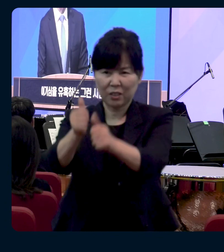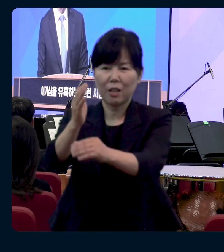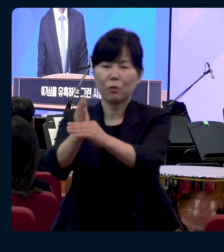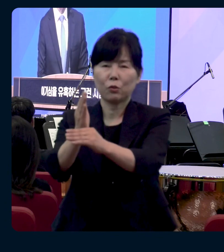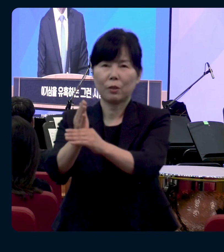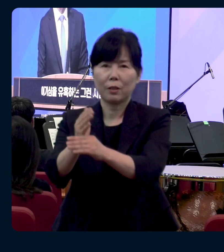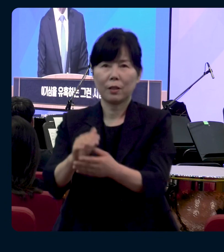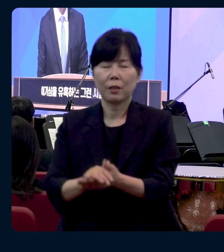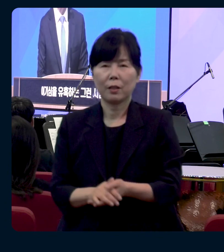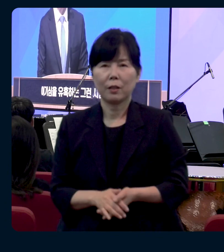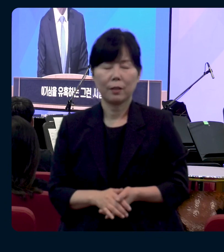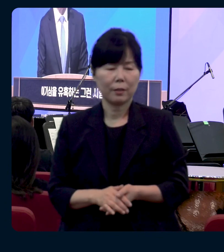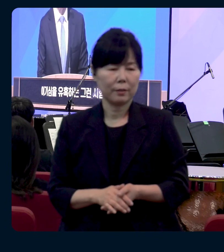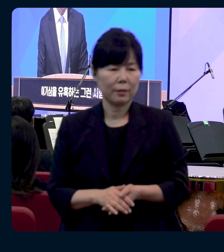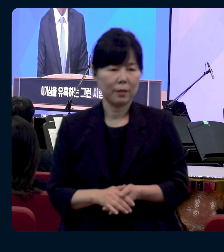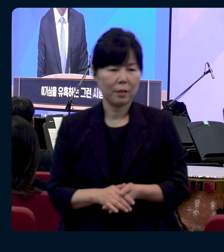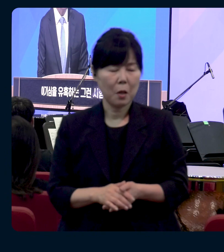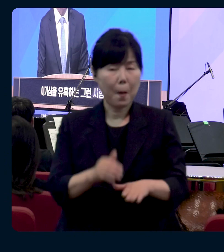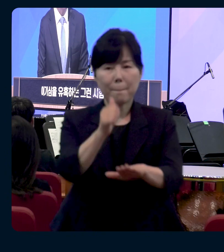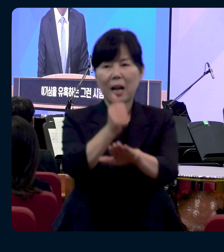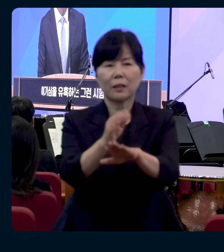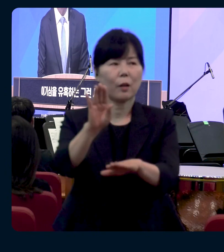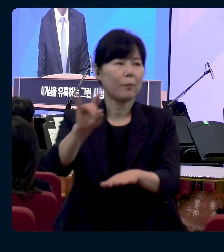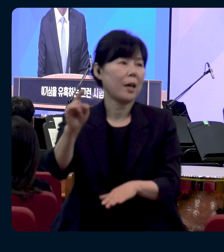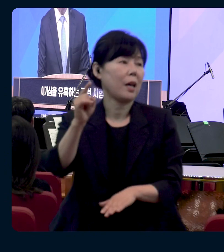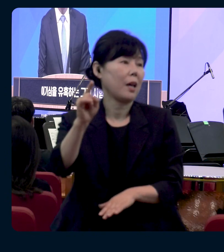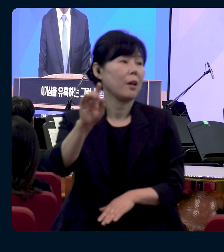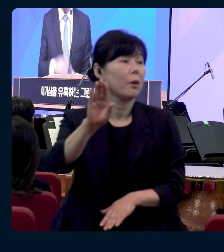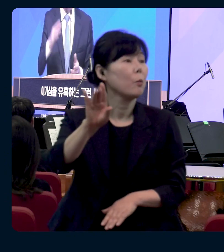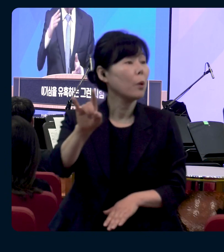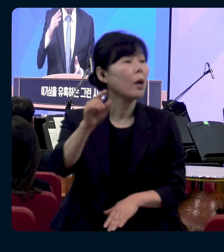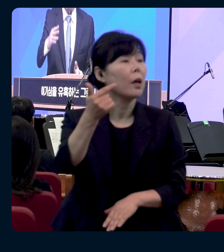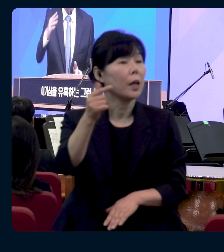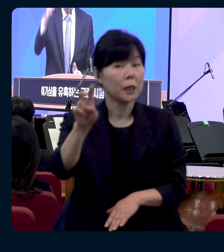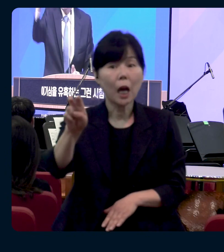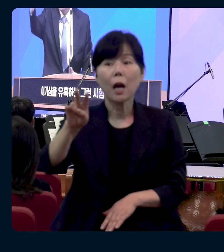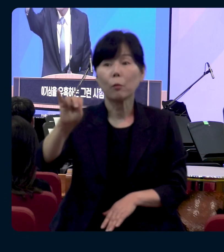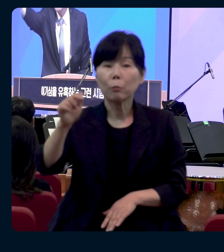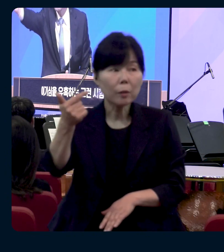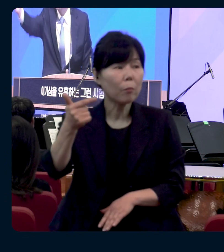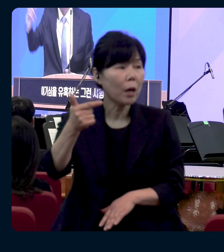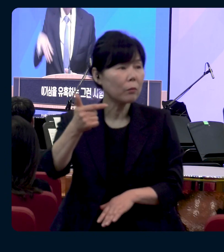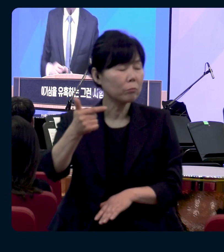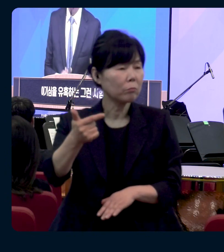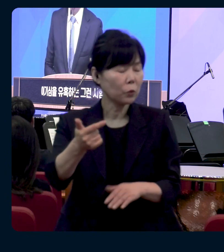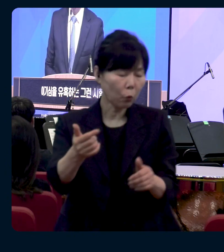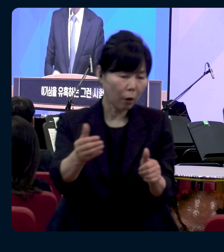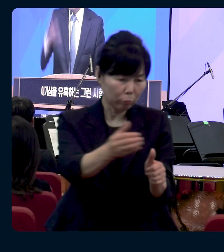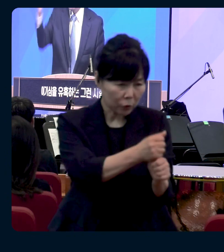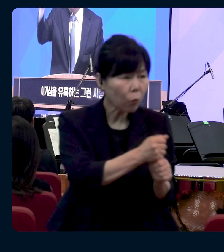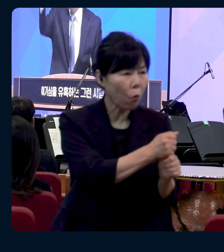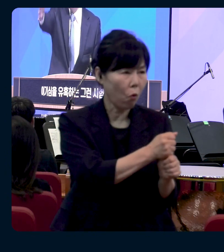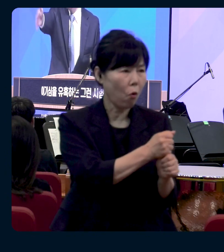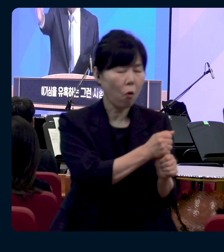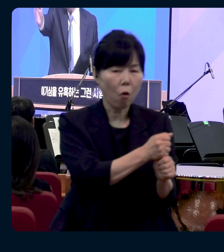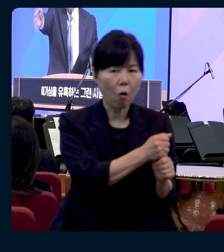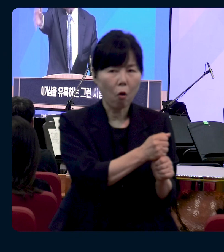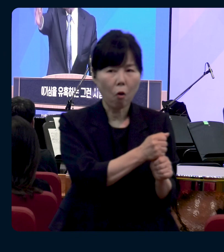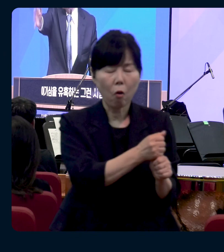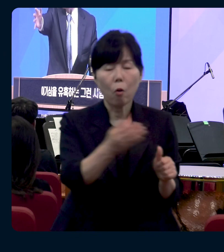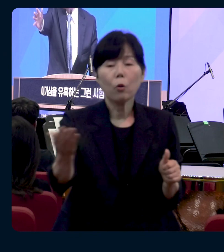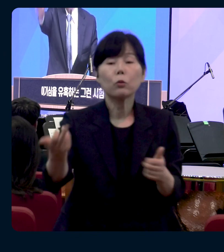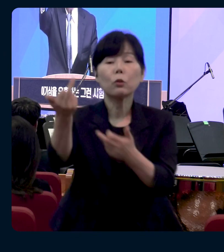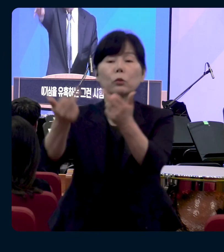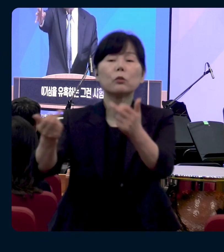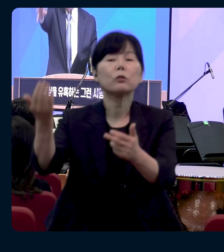말씀하셨어요? 베냐민만 내어주고 나머지는 그냥 편안히 돌아가라는 거예요. 베냐민, 그